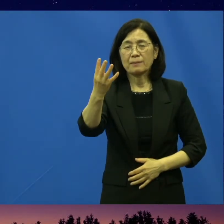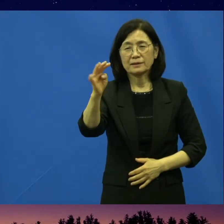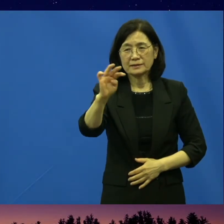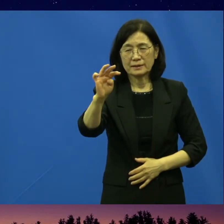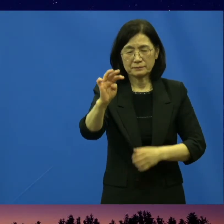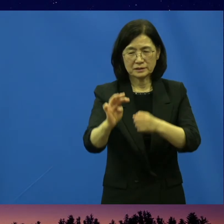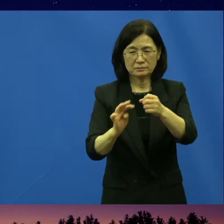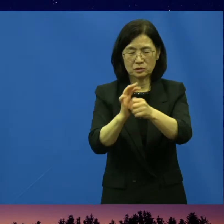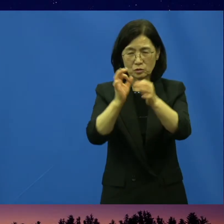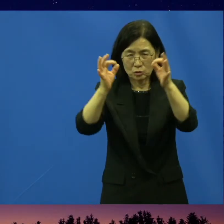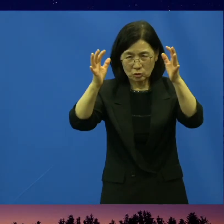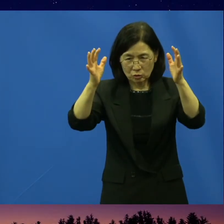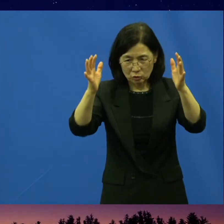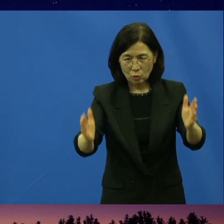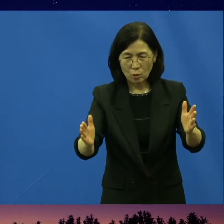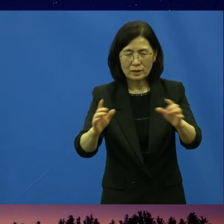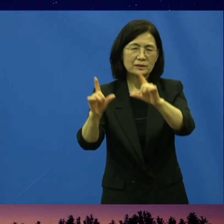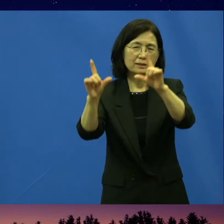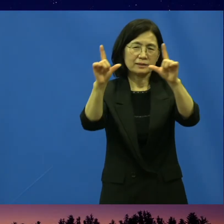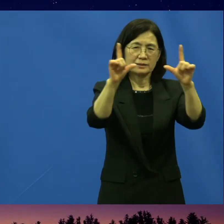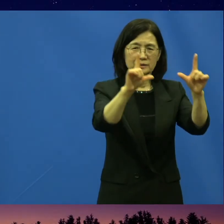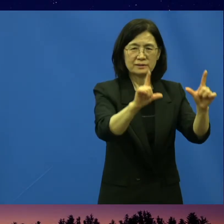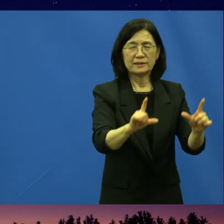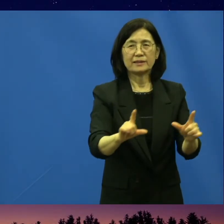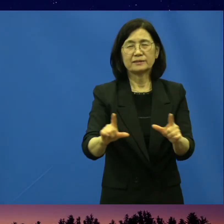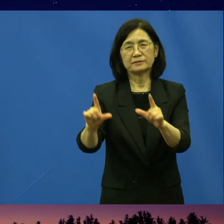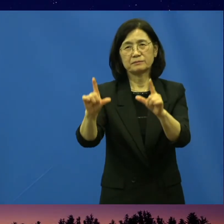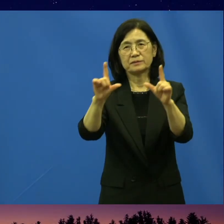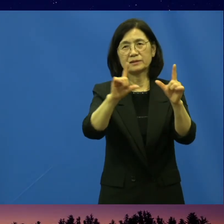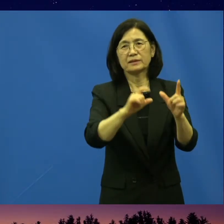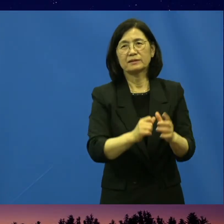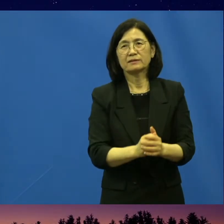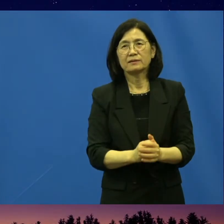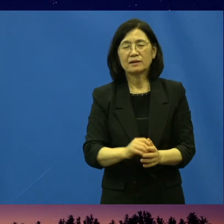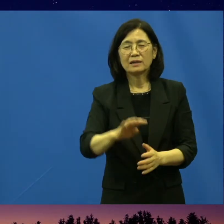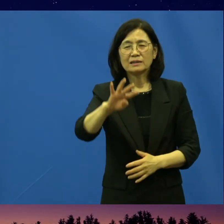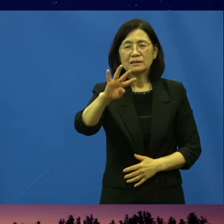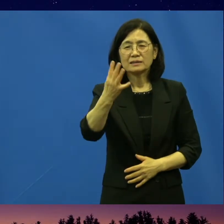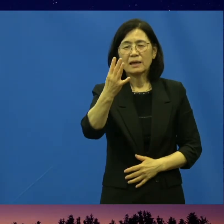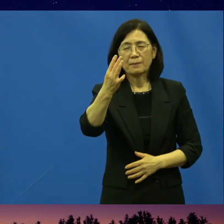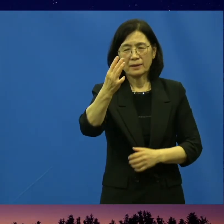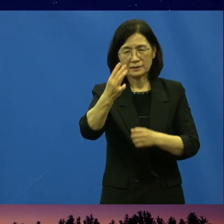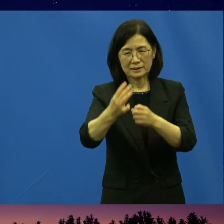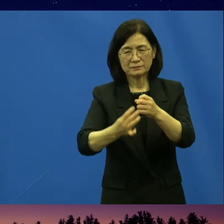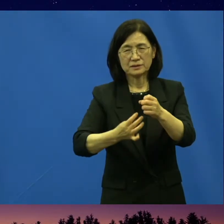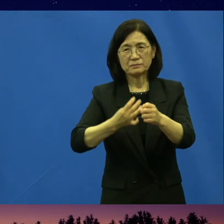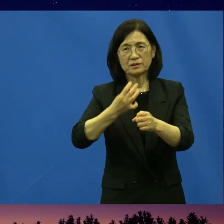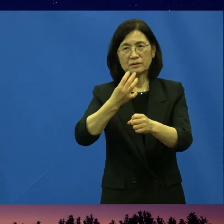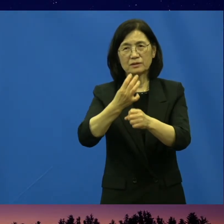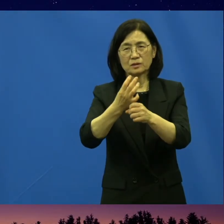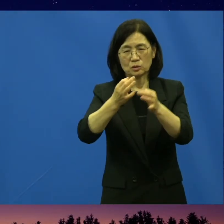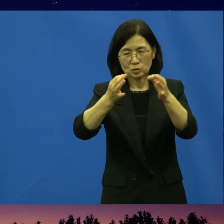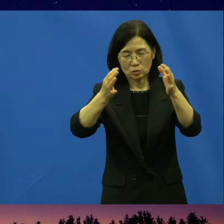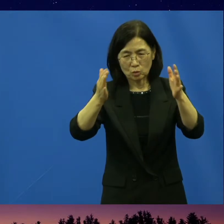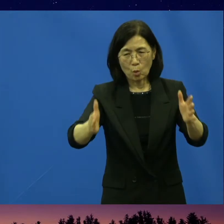때가 되면 하나님이 그를 이끌어내십니다. 독특한 거잖아요, 여러분. 430년.